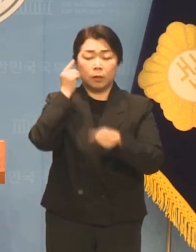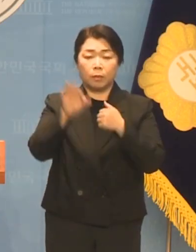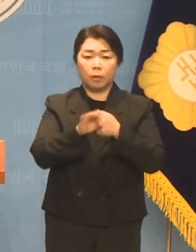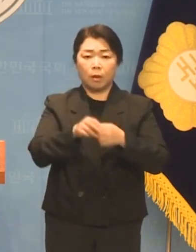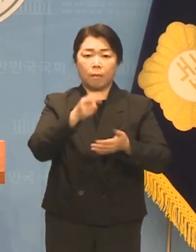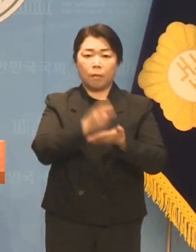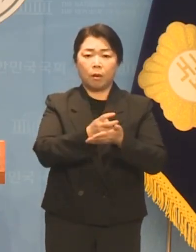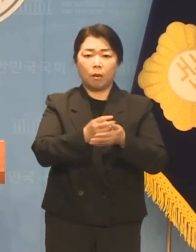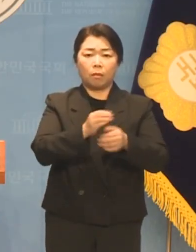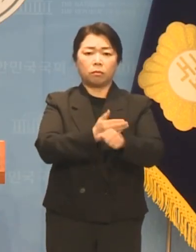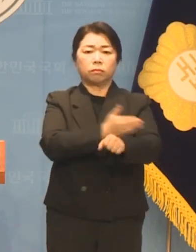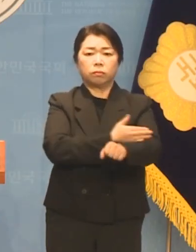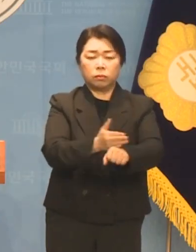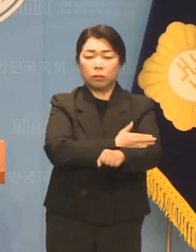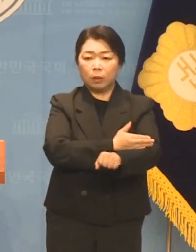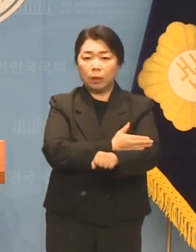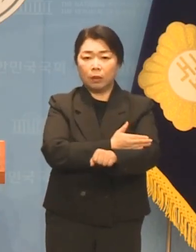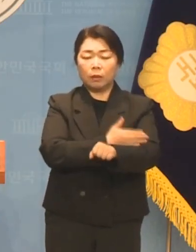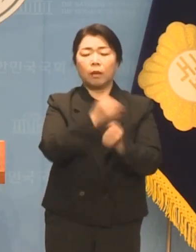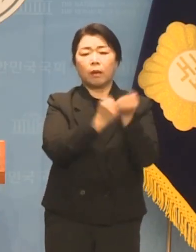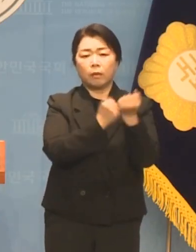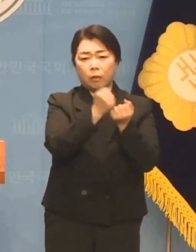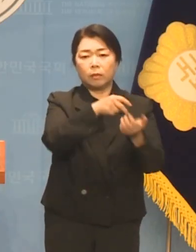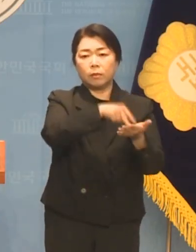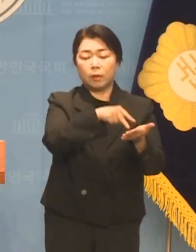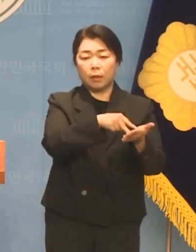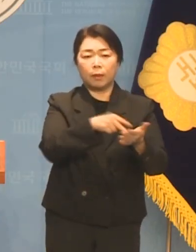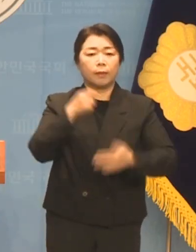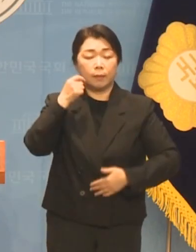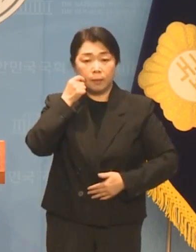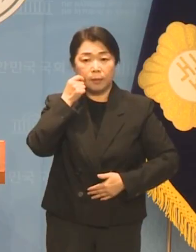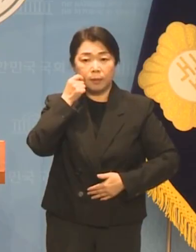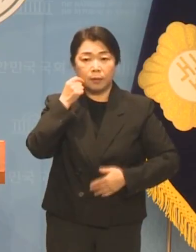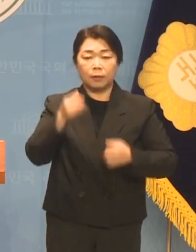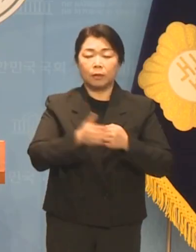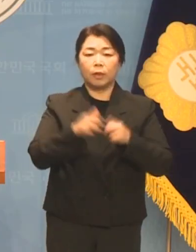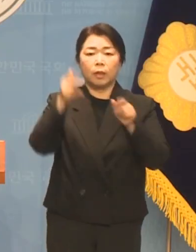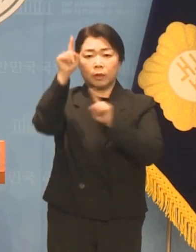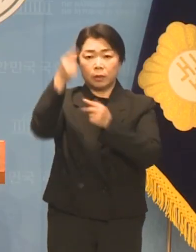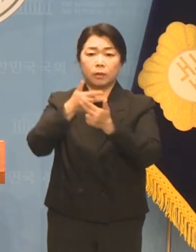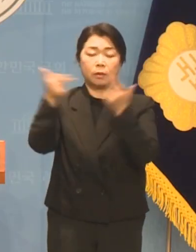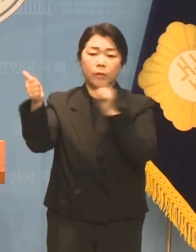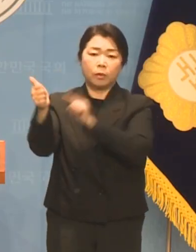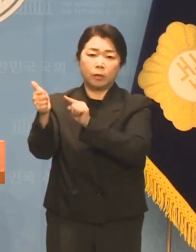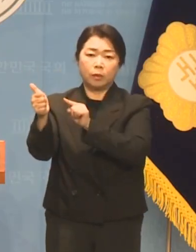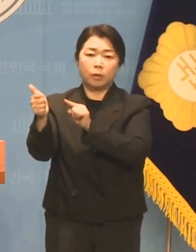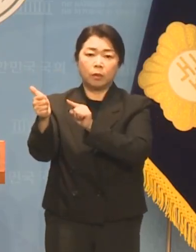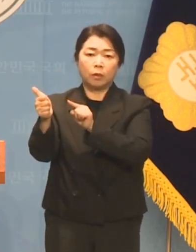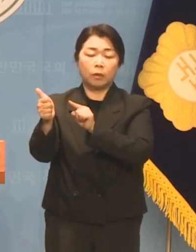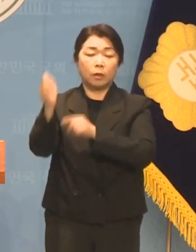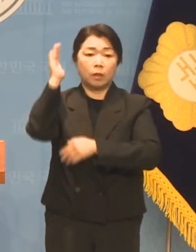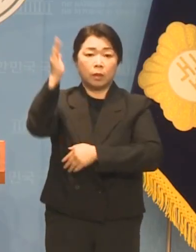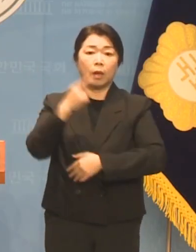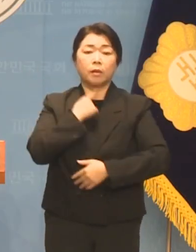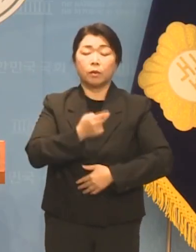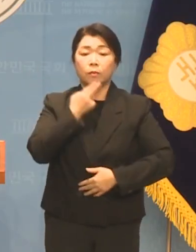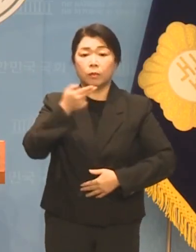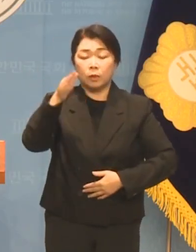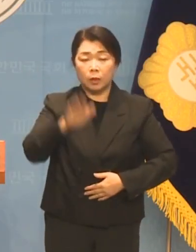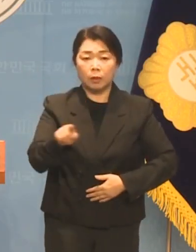이재명 대표가 하지도 않은 말을 했다고 억지 기소했다는 사실,